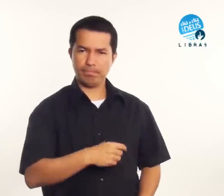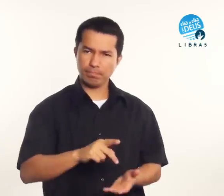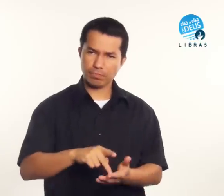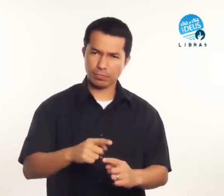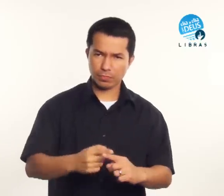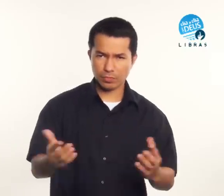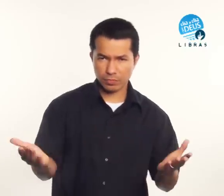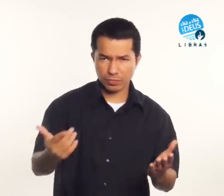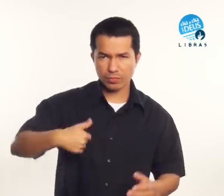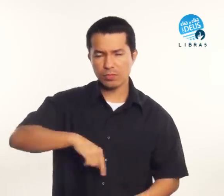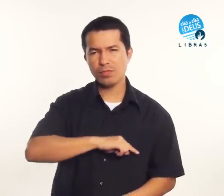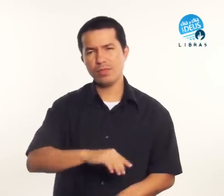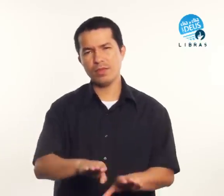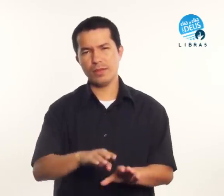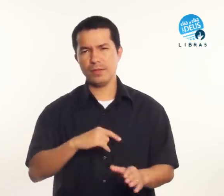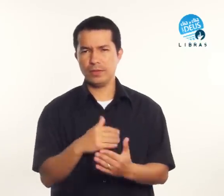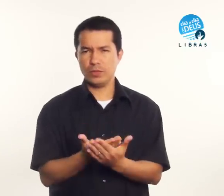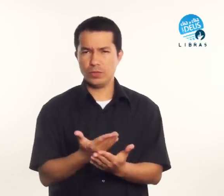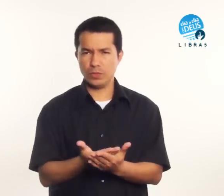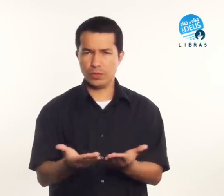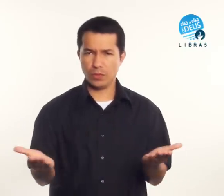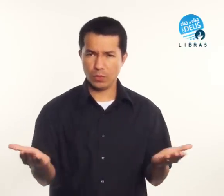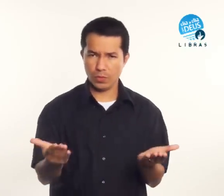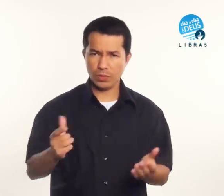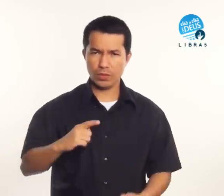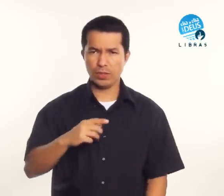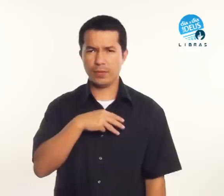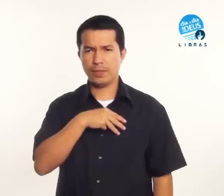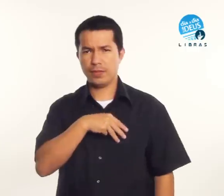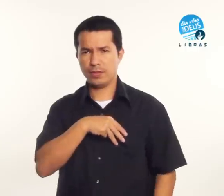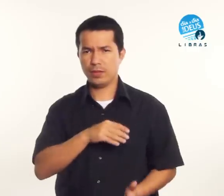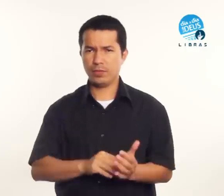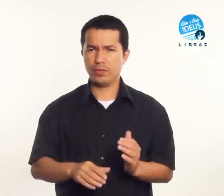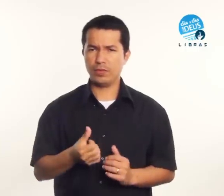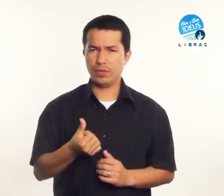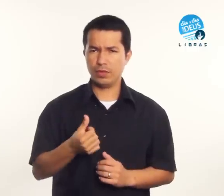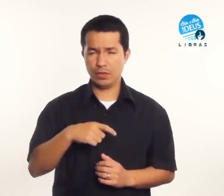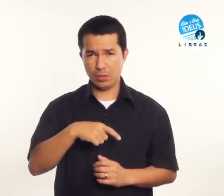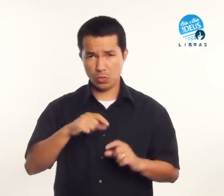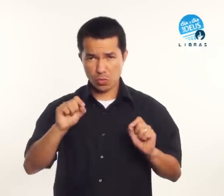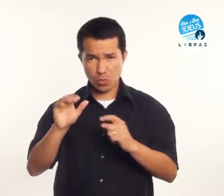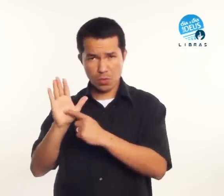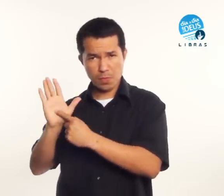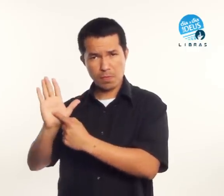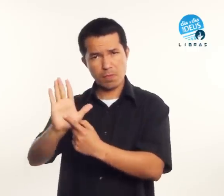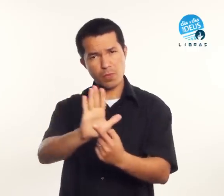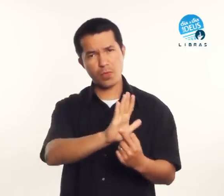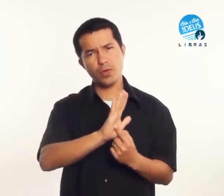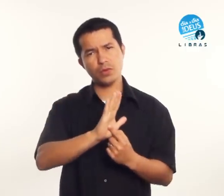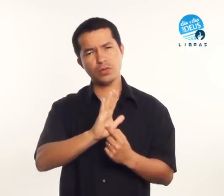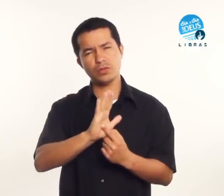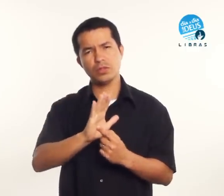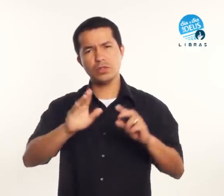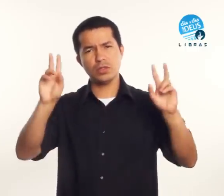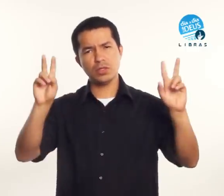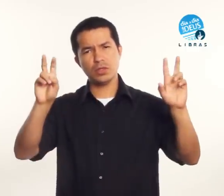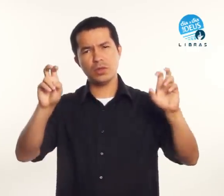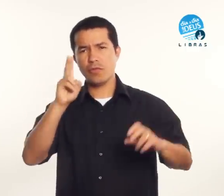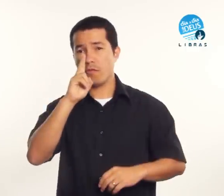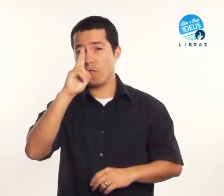E o que está em destaque nesse texto é um assunto muito forte do contexto espiritual da nossa vida, que nem